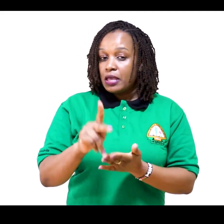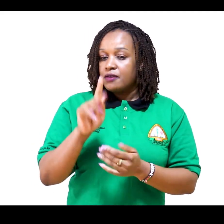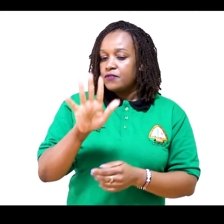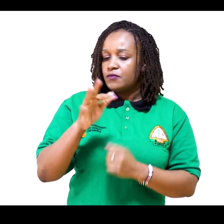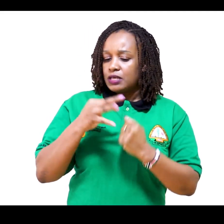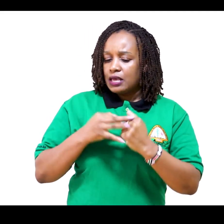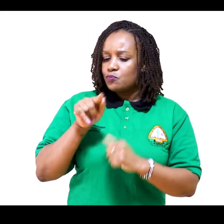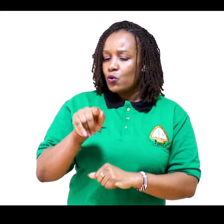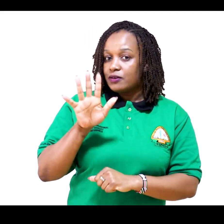ifuatavyo: shilingi